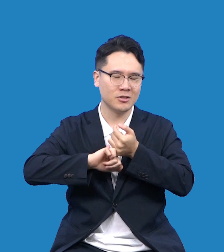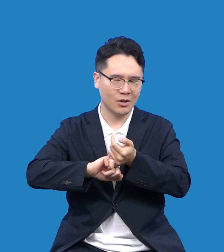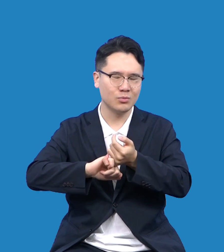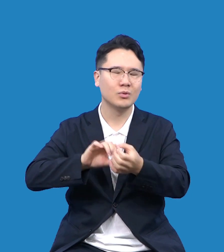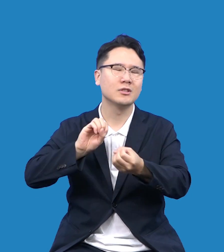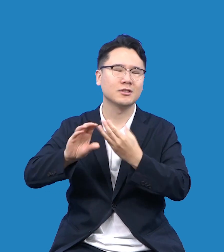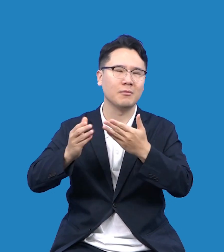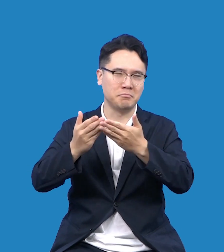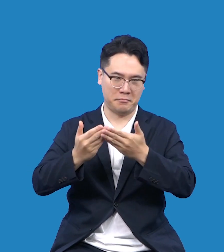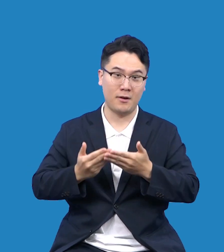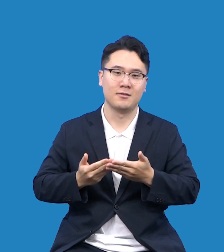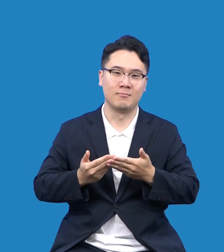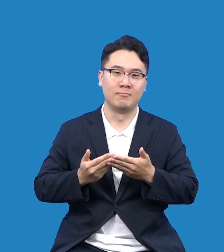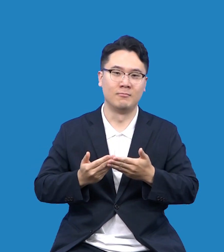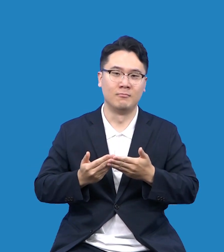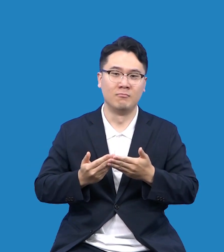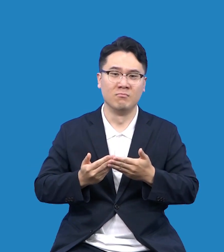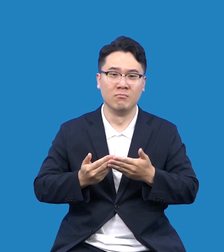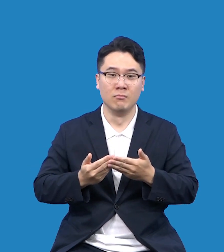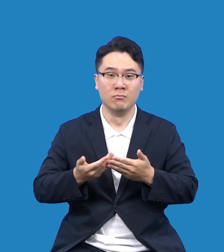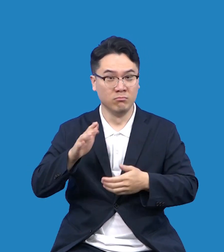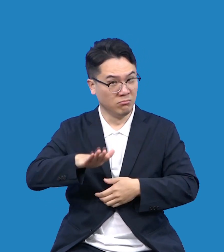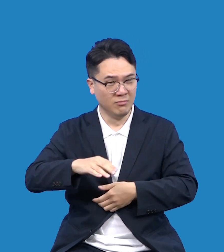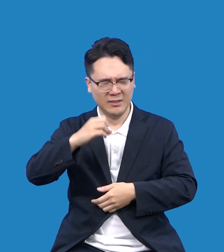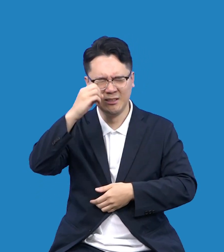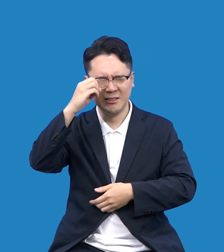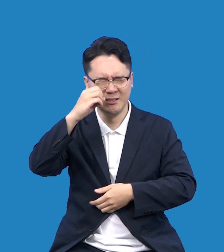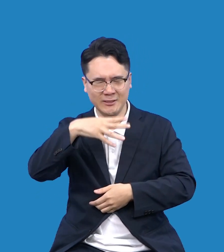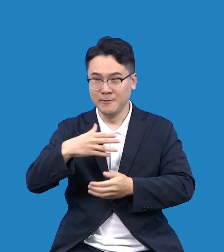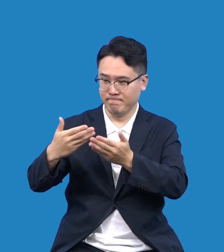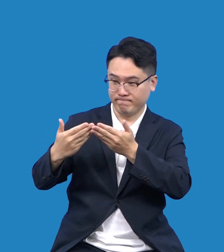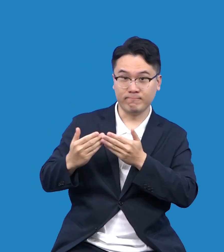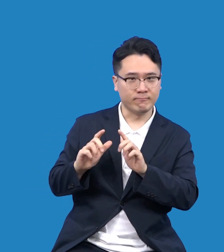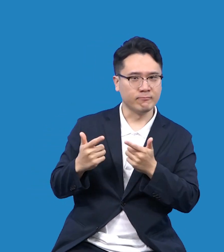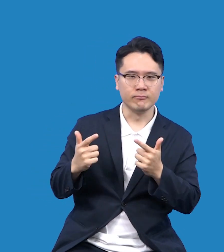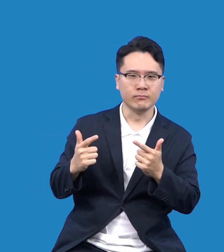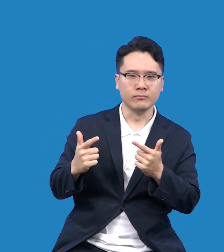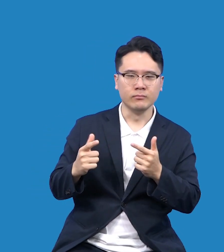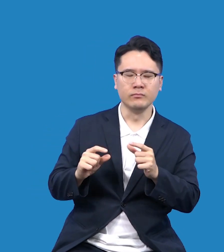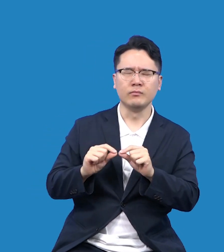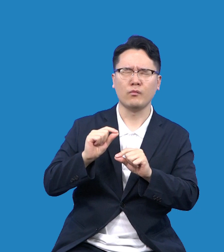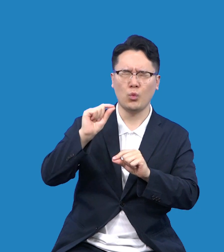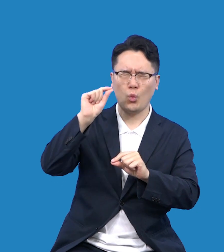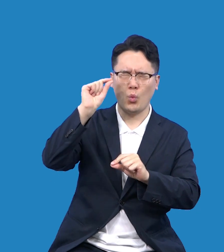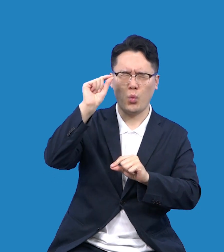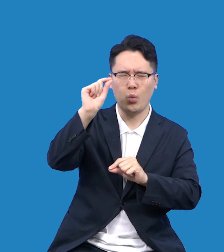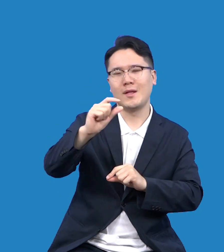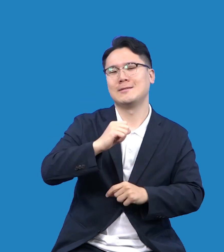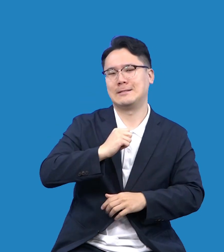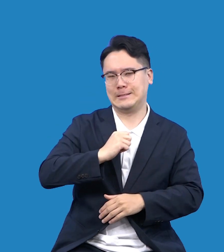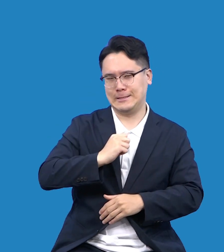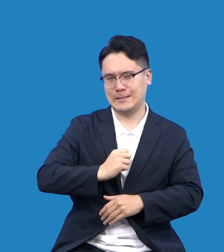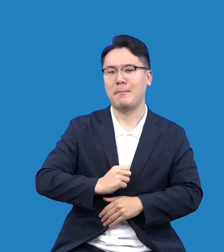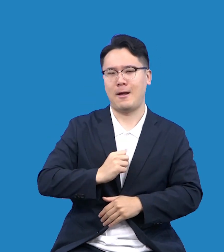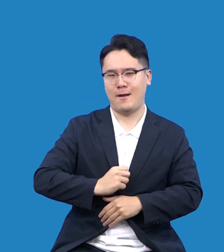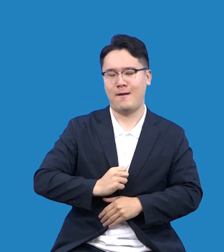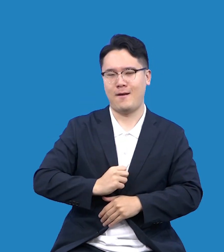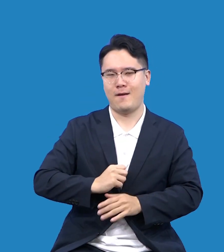받았다고. 근데 그냥 받은 것이 아니에요. 그 과정이 있었어요. 뭐예요? 오래 참아